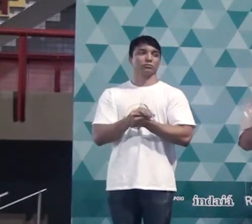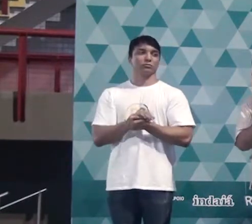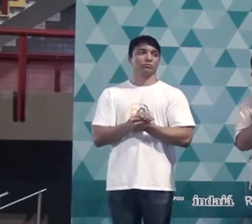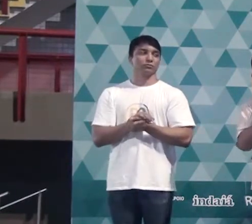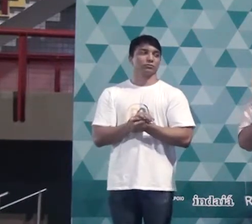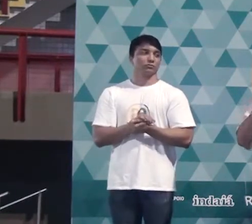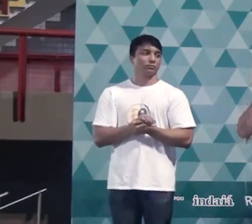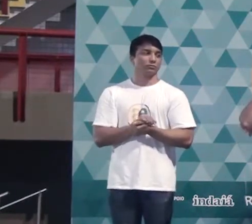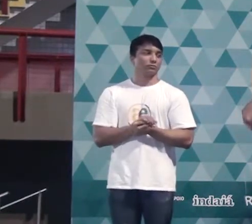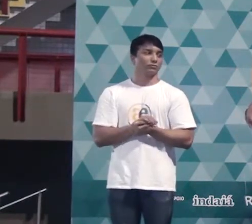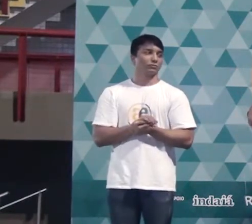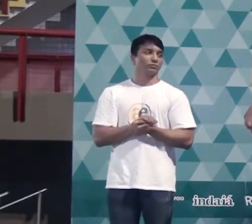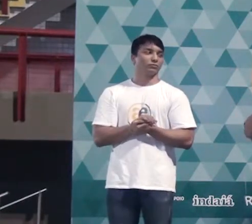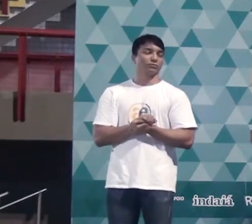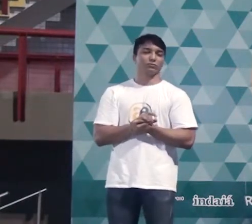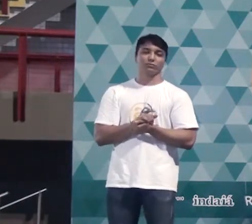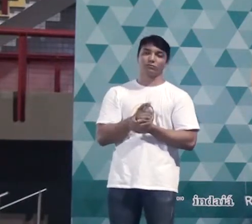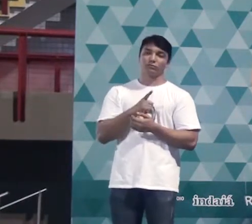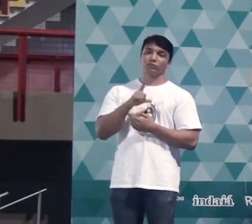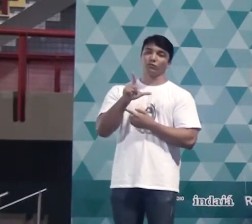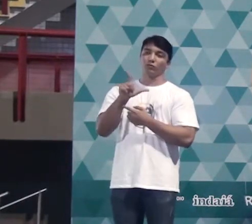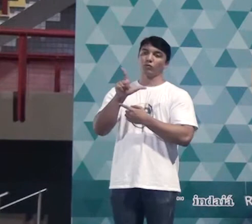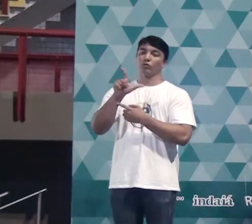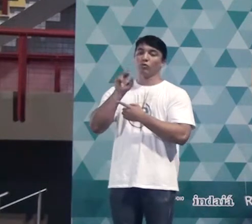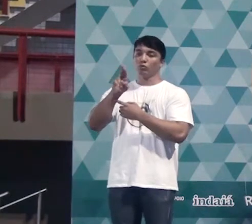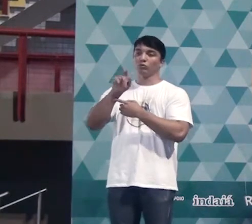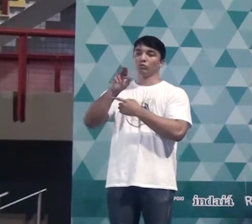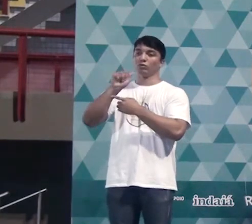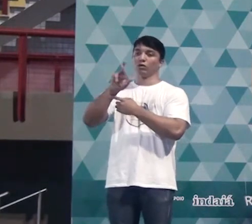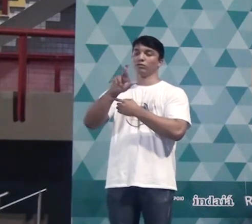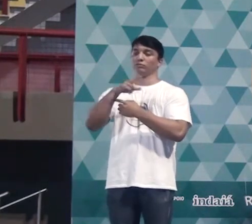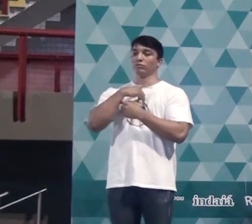ó. Olha, eu vou te contar uma história, chapa.